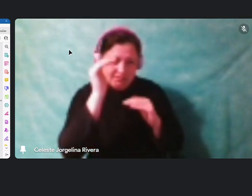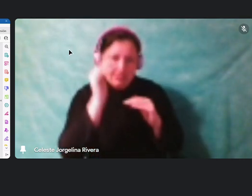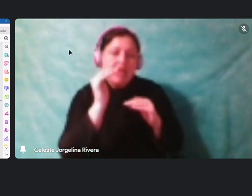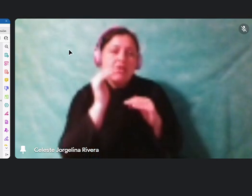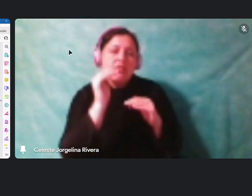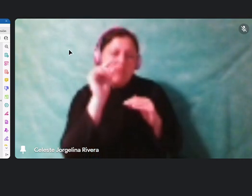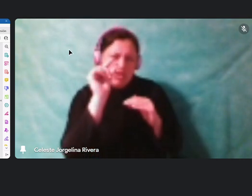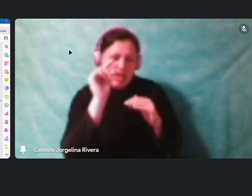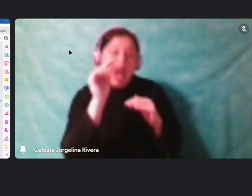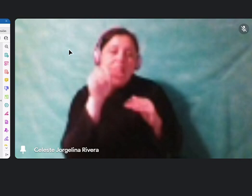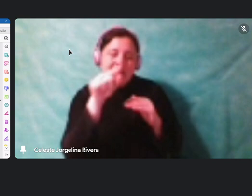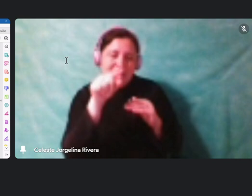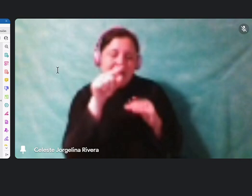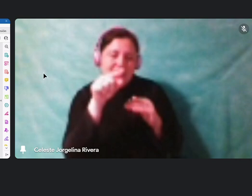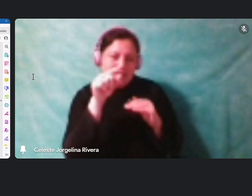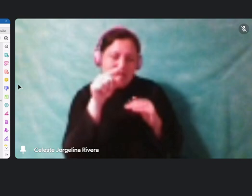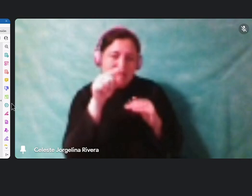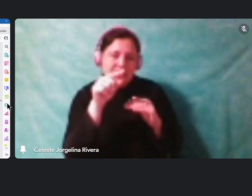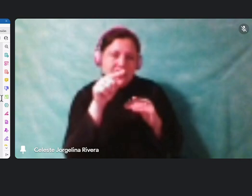¿Más? Claro, ahí.